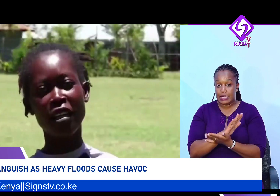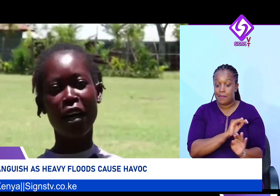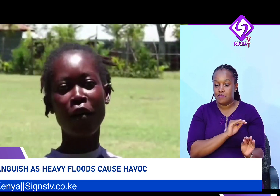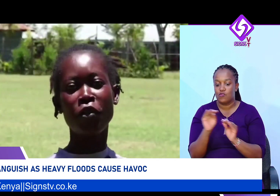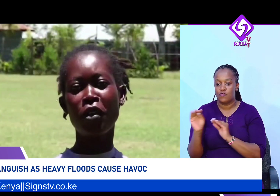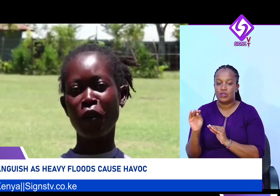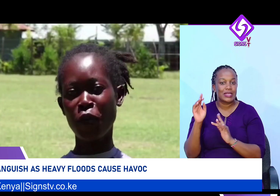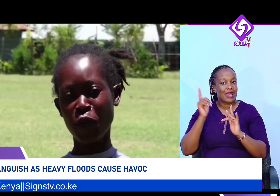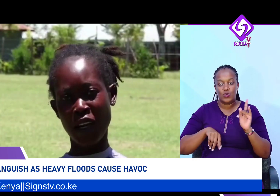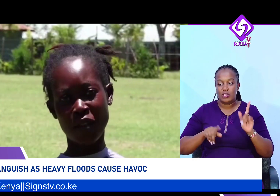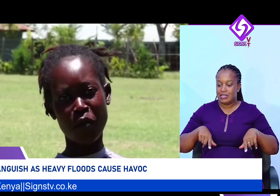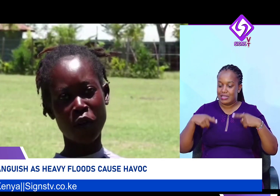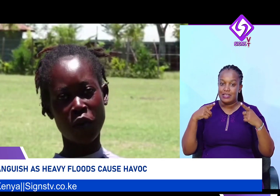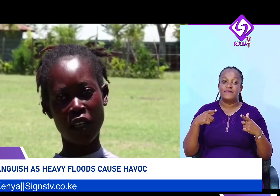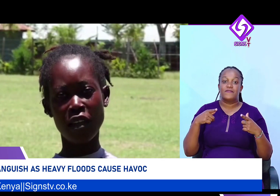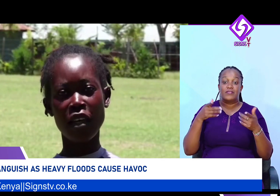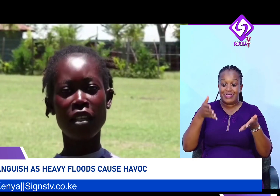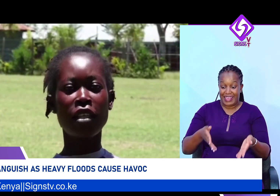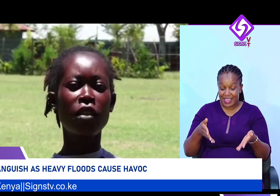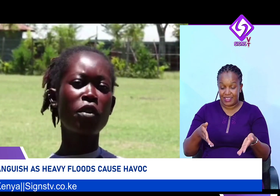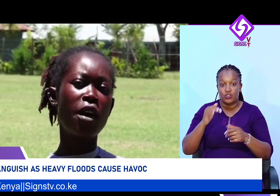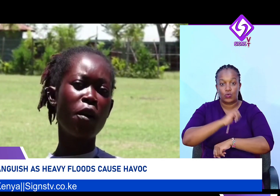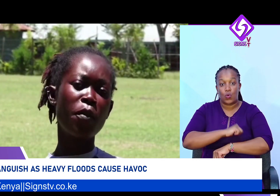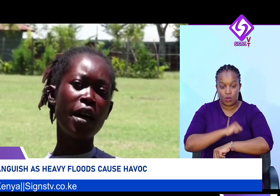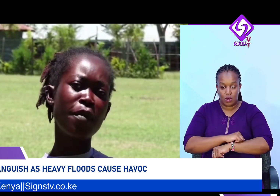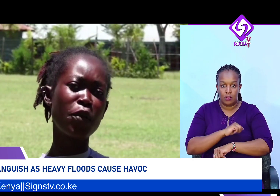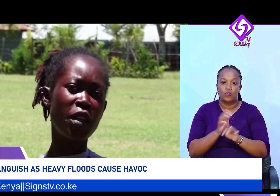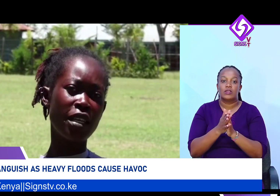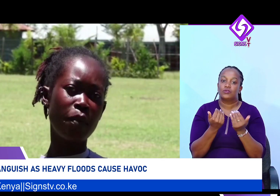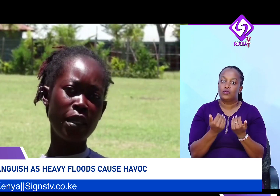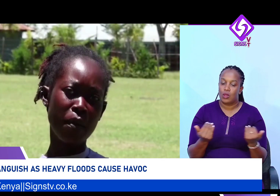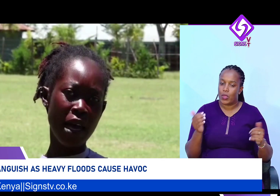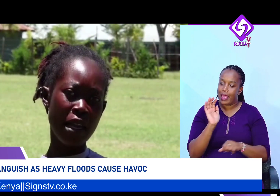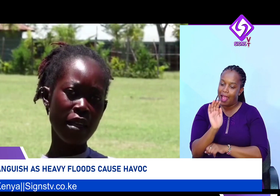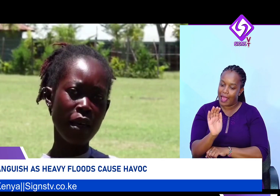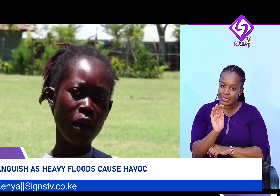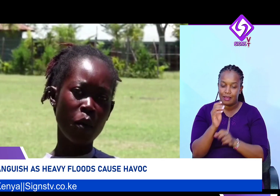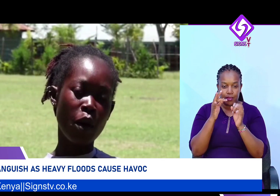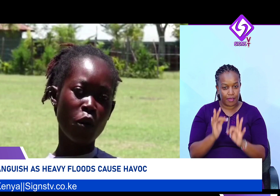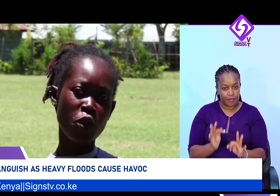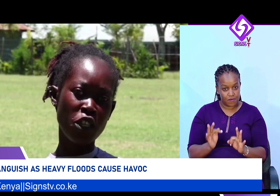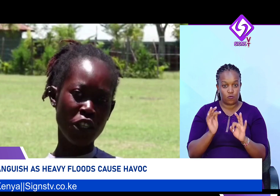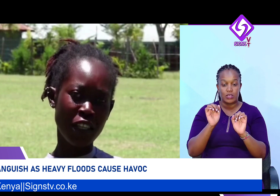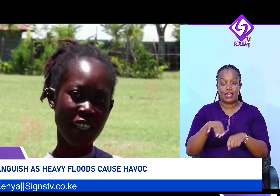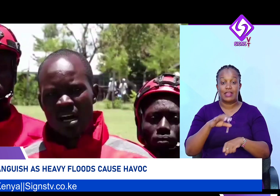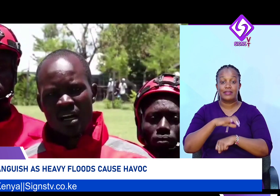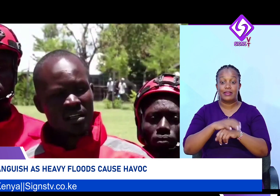na watoto wanasoma shuleni. Sasa tunaomba kama tunaweza pata mahali pa kuishi.